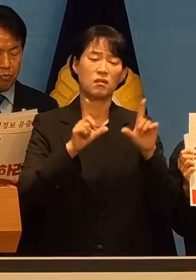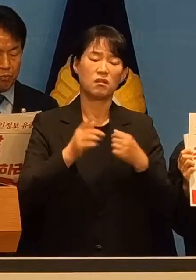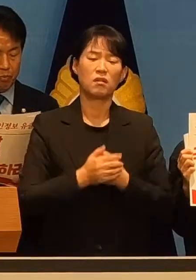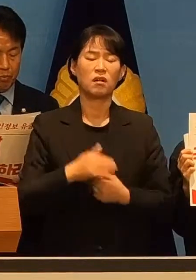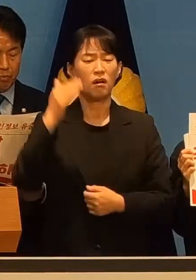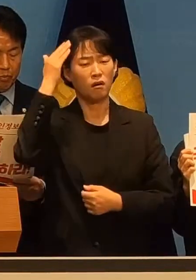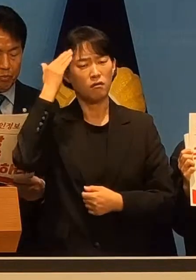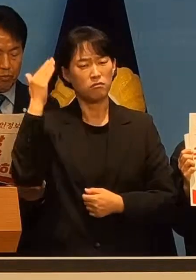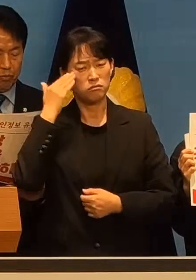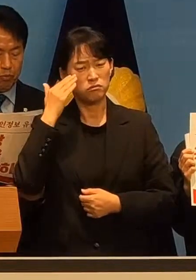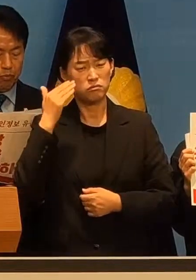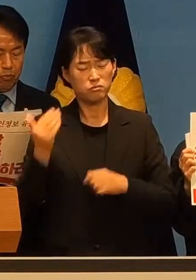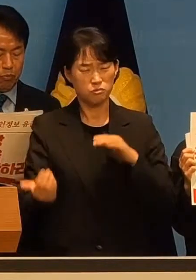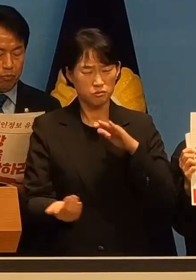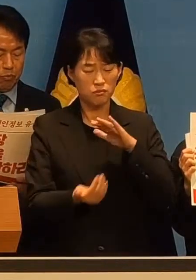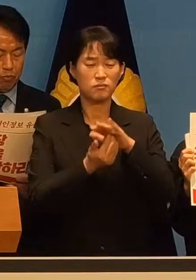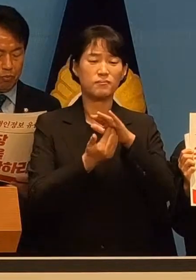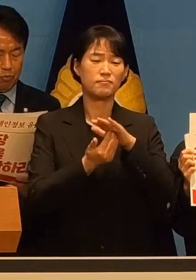우리나라 최고의